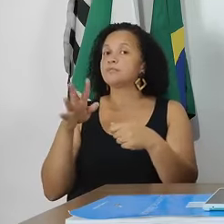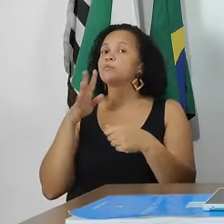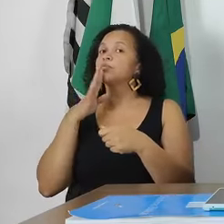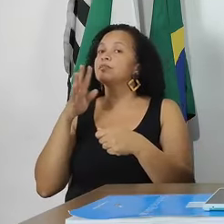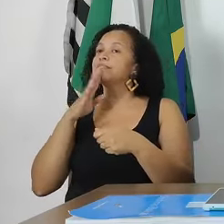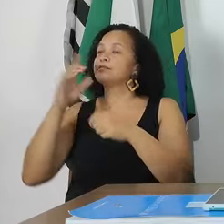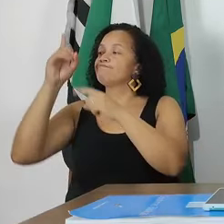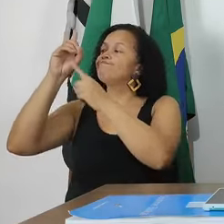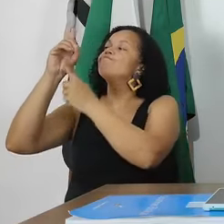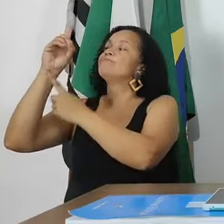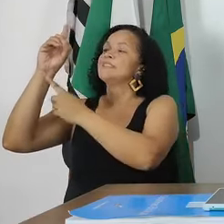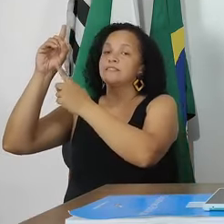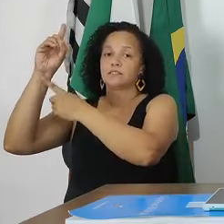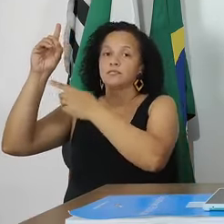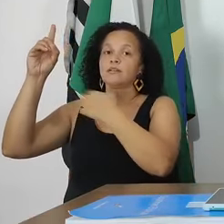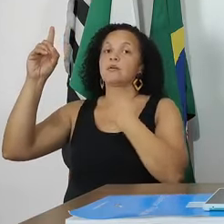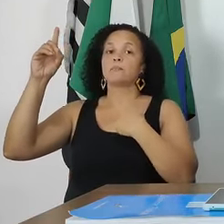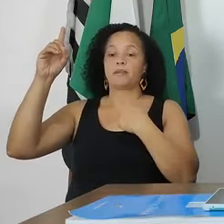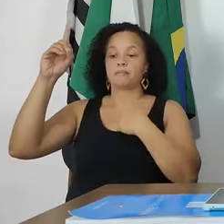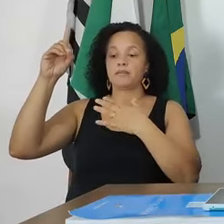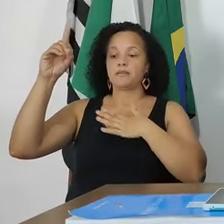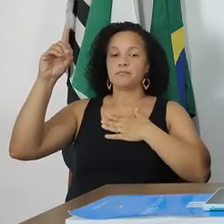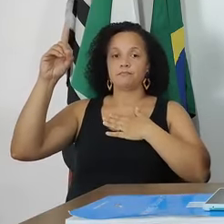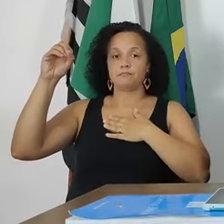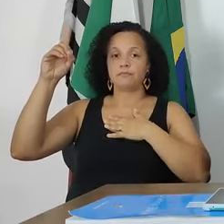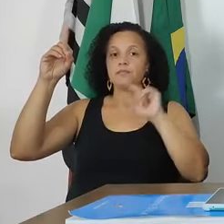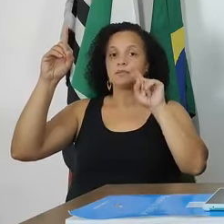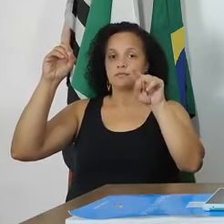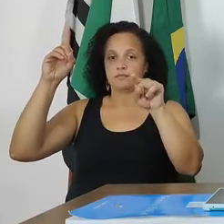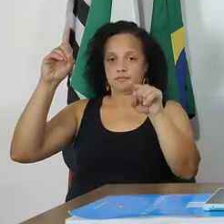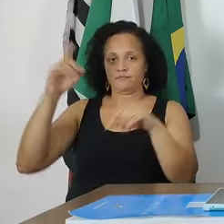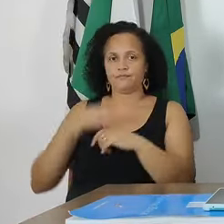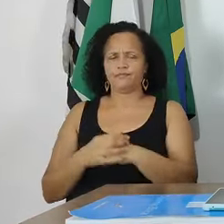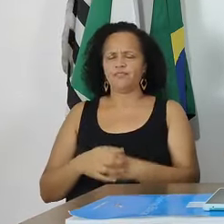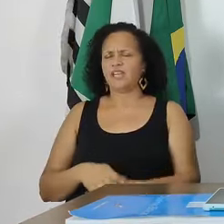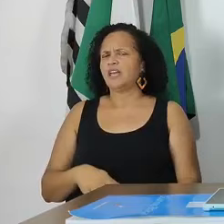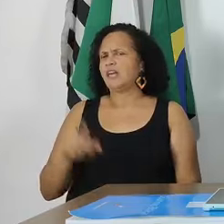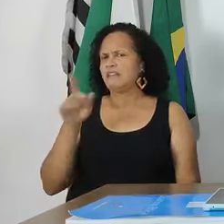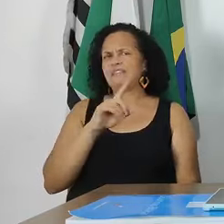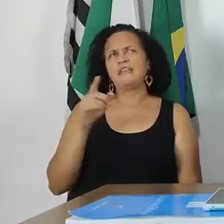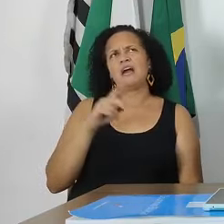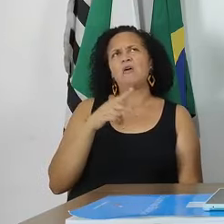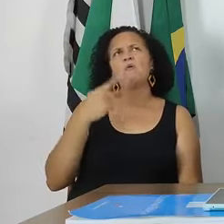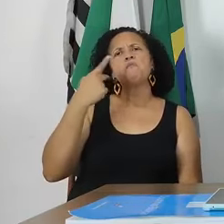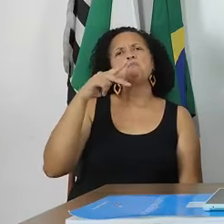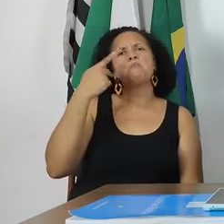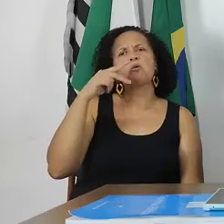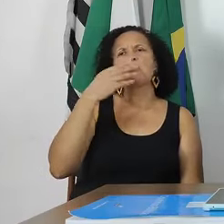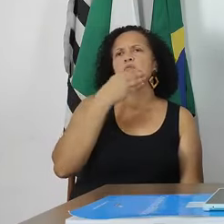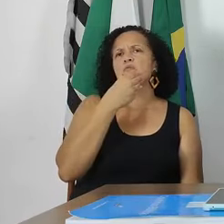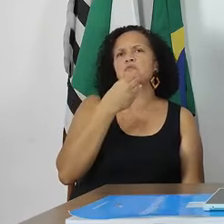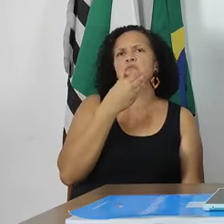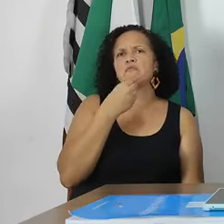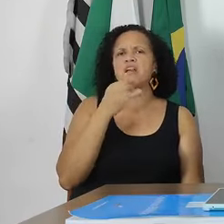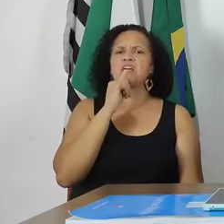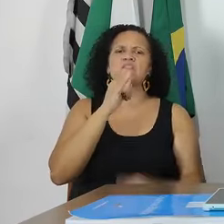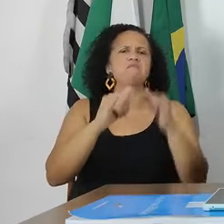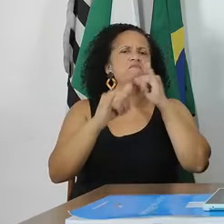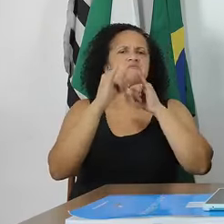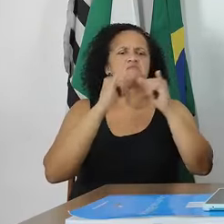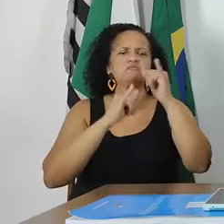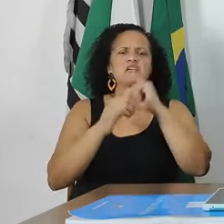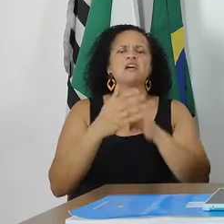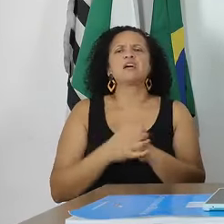nossas vidas. Não vai ser um profeta que vai falar, não vai ser um pregador, vai ser